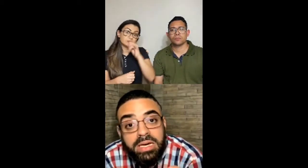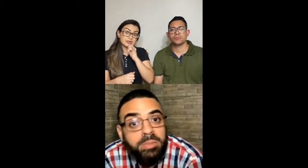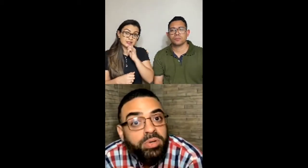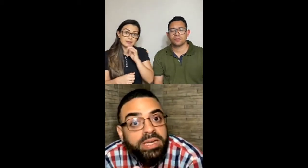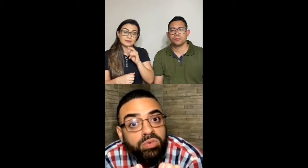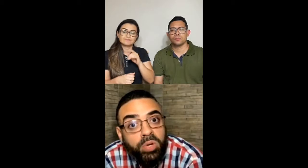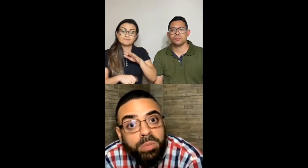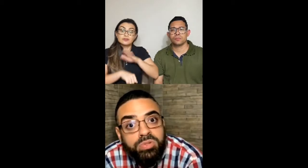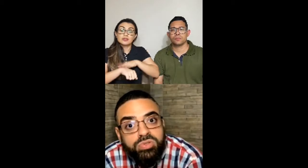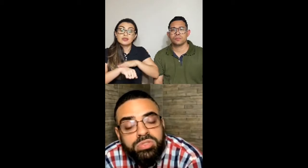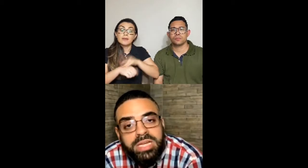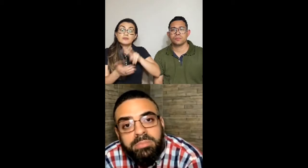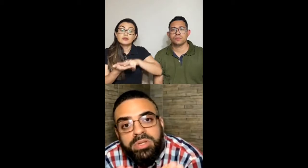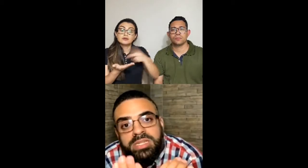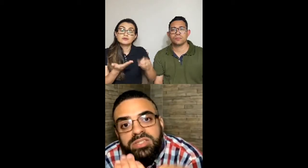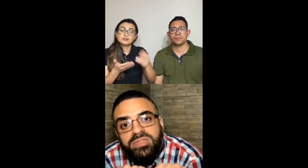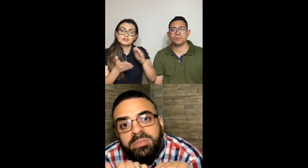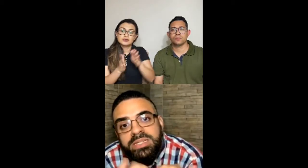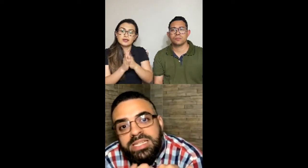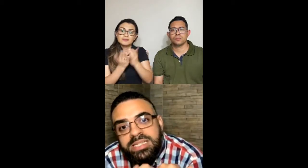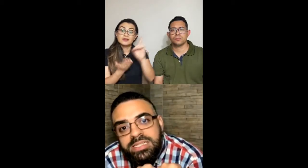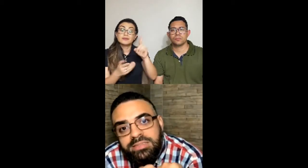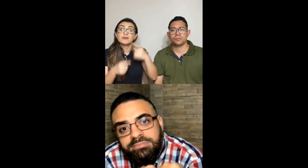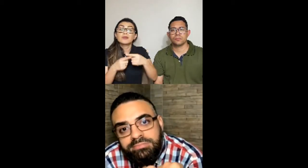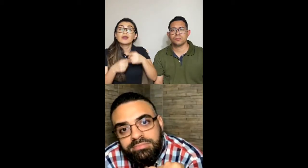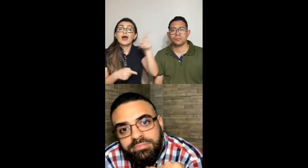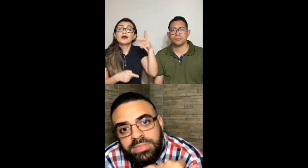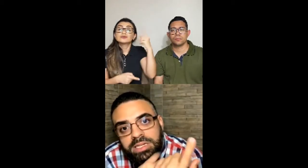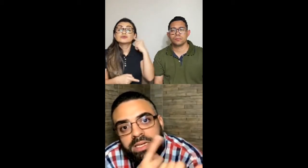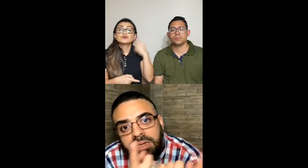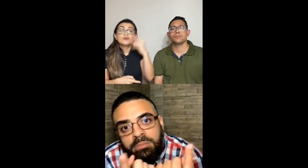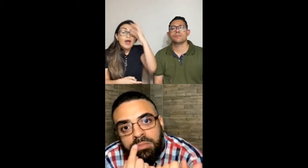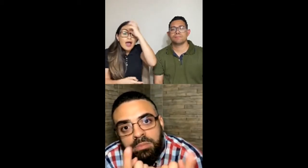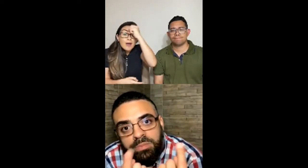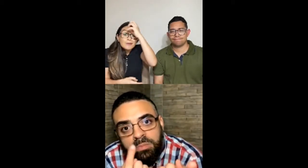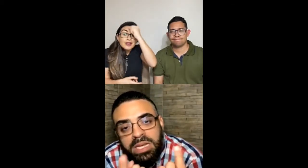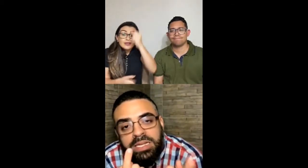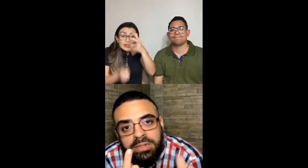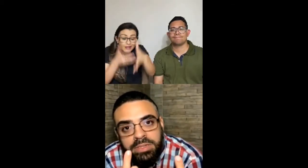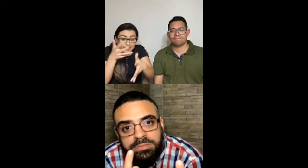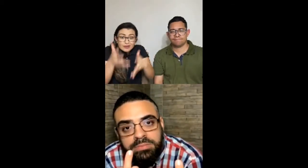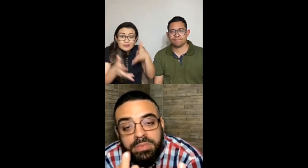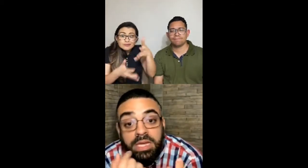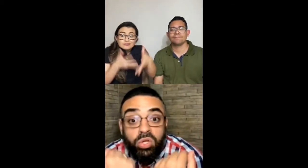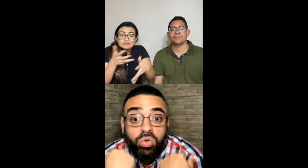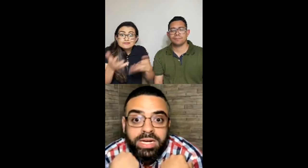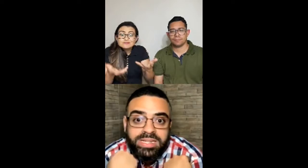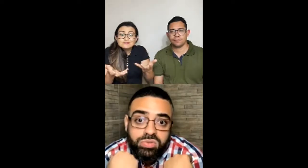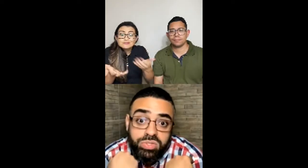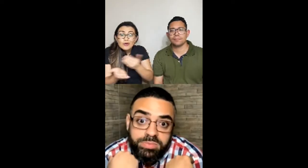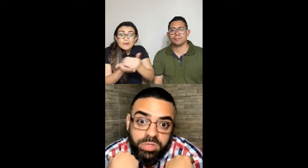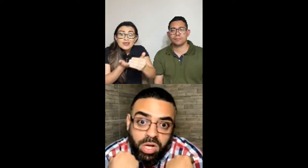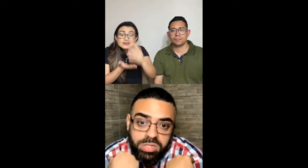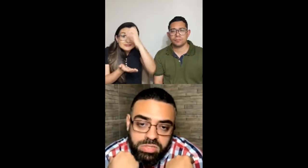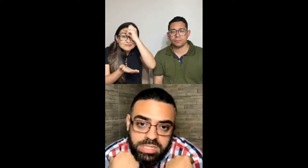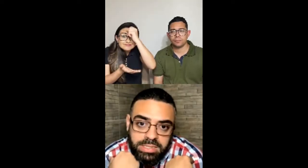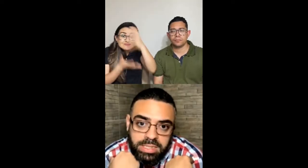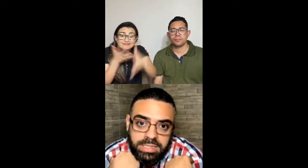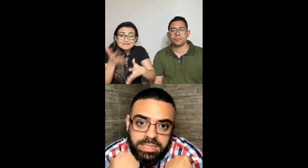a quantidade de tempo que vai decorrer para se traduzir, porque o próprio surdo está em processo de alfabetização